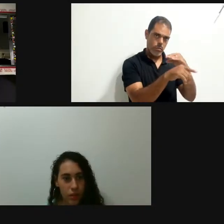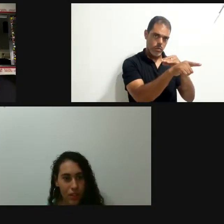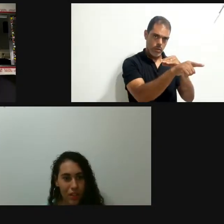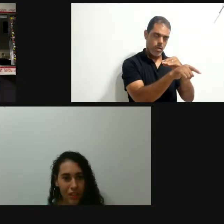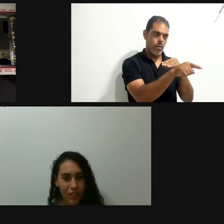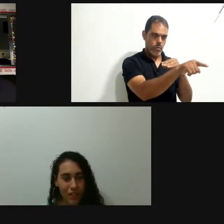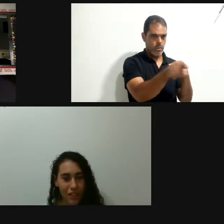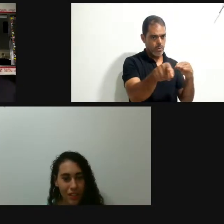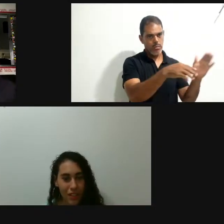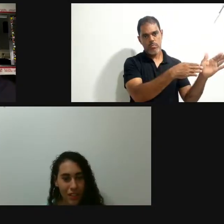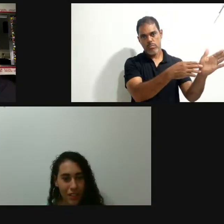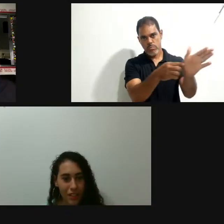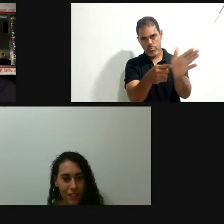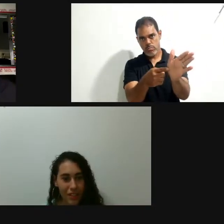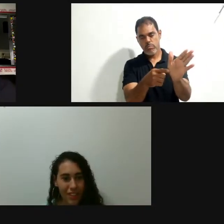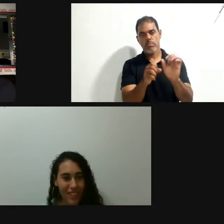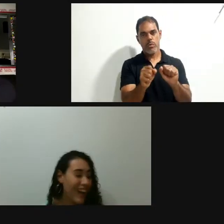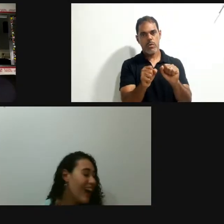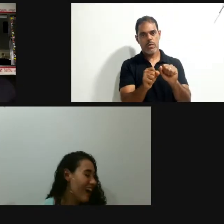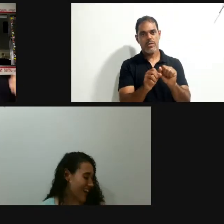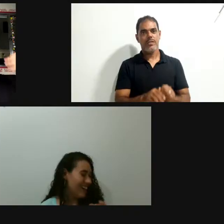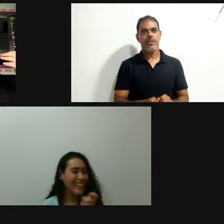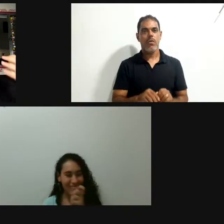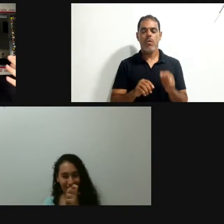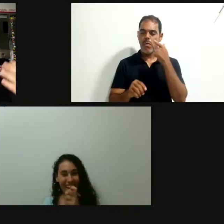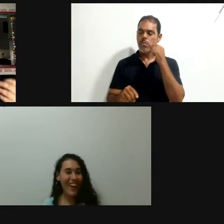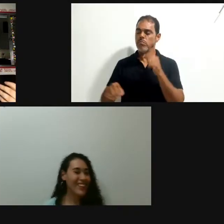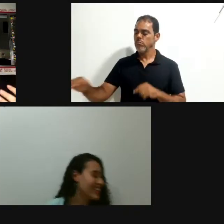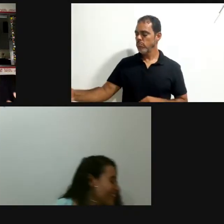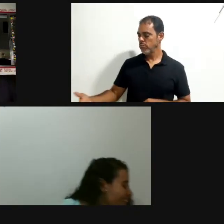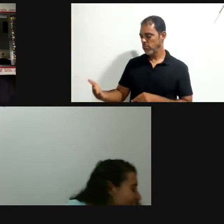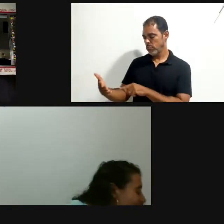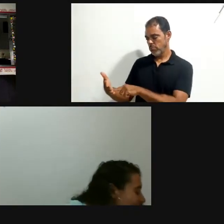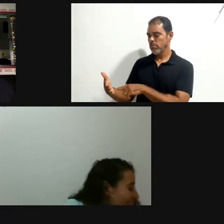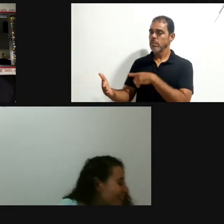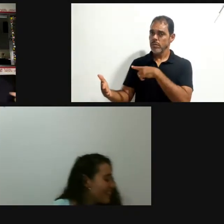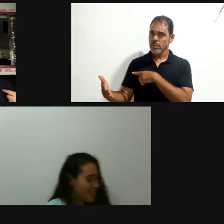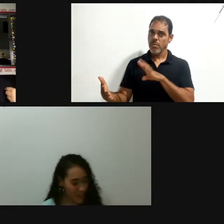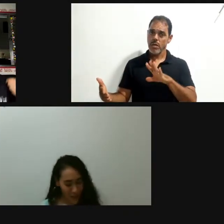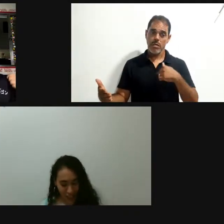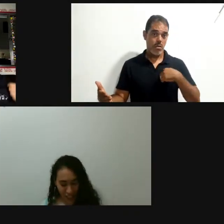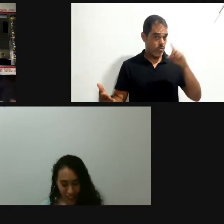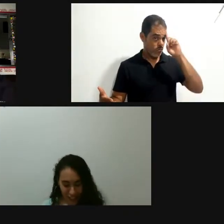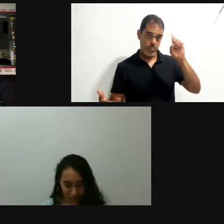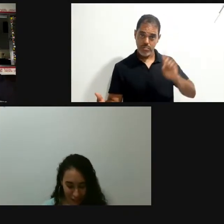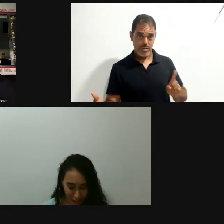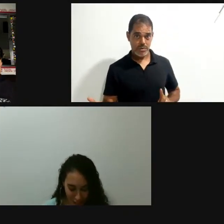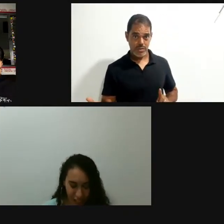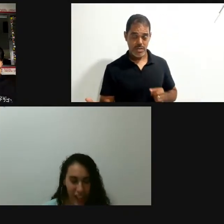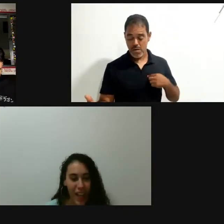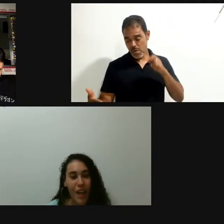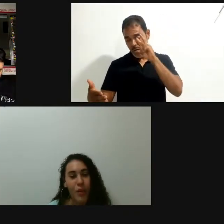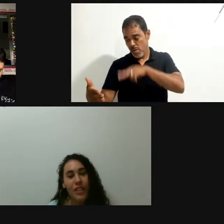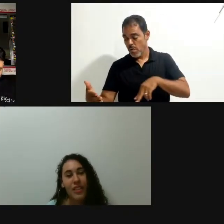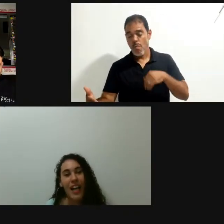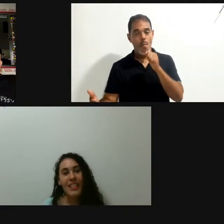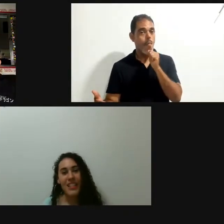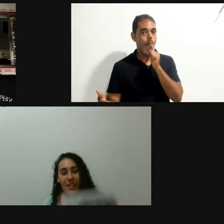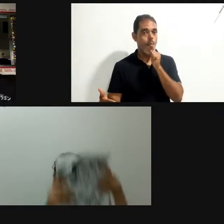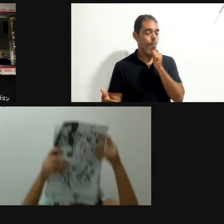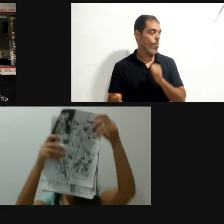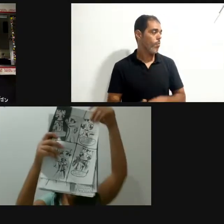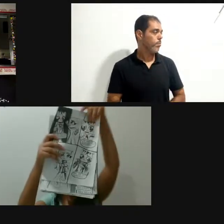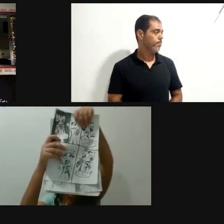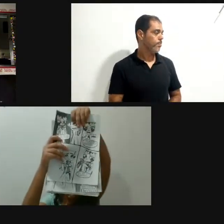Acho que tem, mas eu ainda não sei. Então, Deixa eu ver aqui.